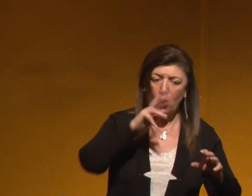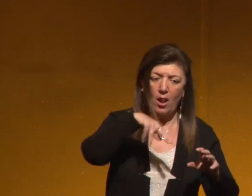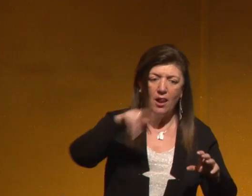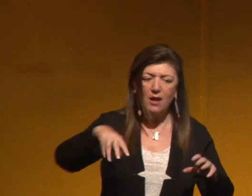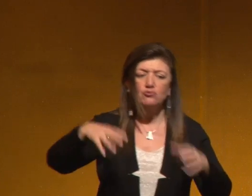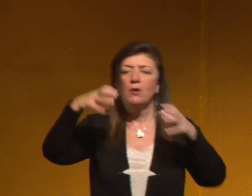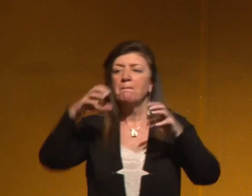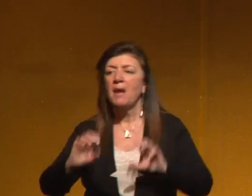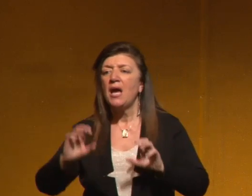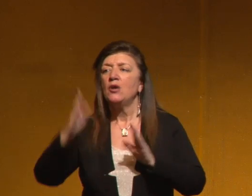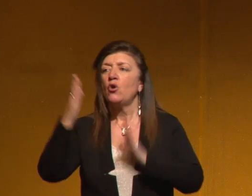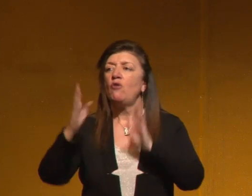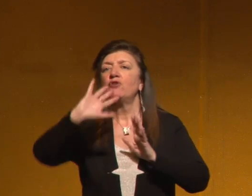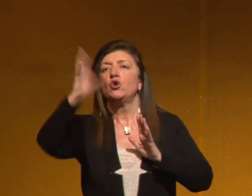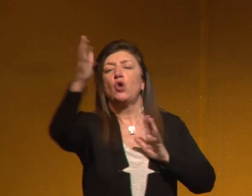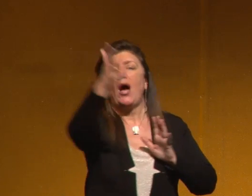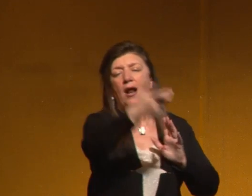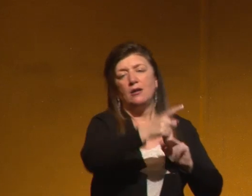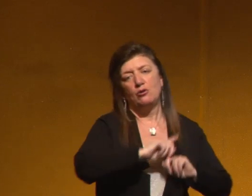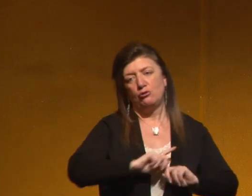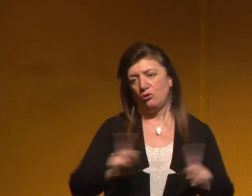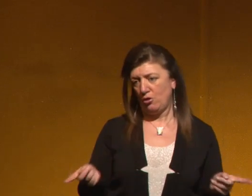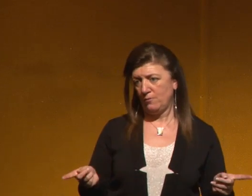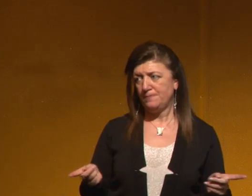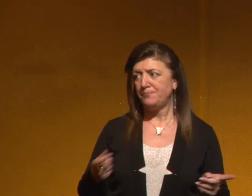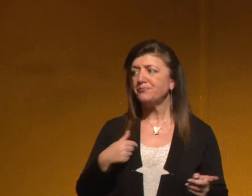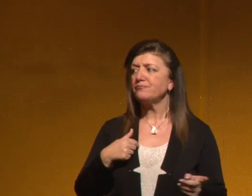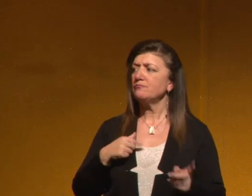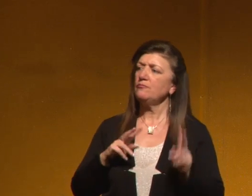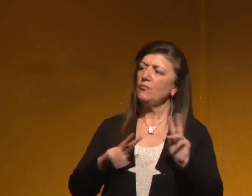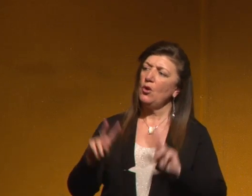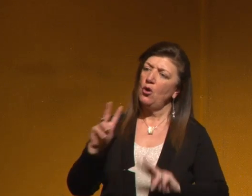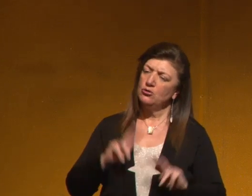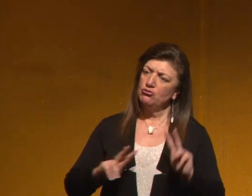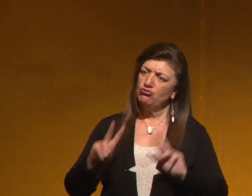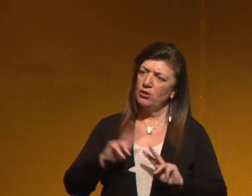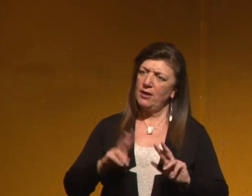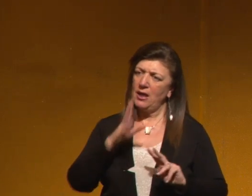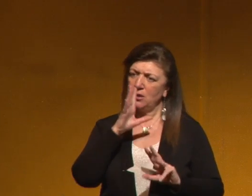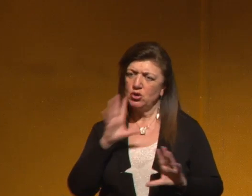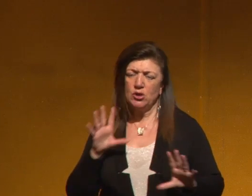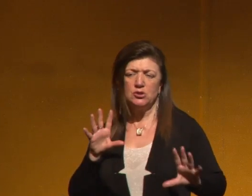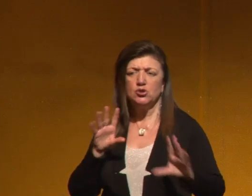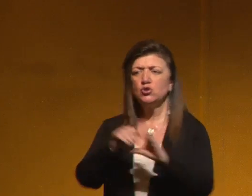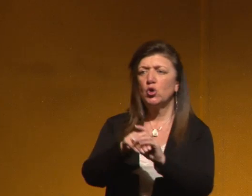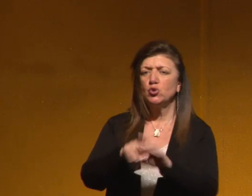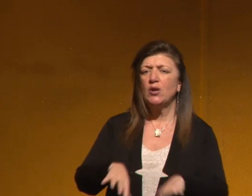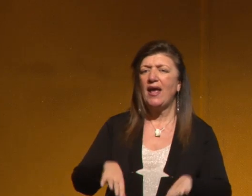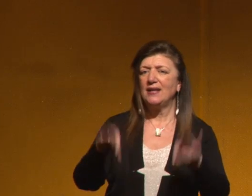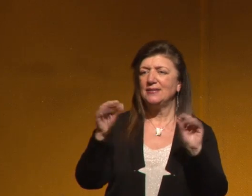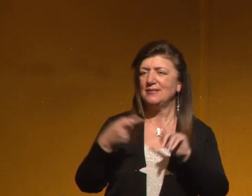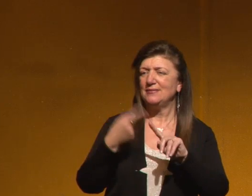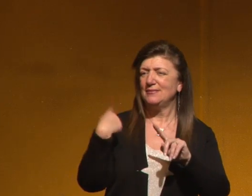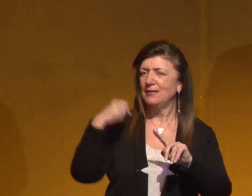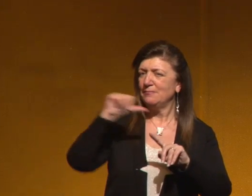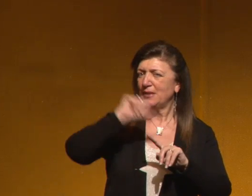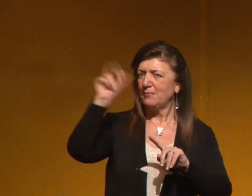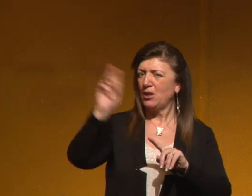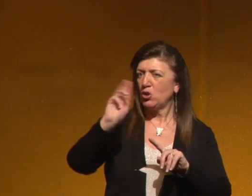e allora ogni intervento che noi facciamo quello almeno che io ho cercato di introdurre in parte d'azione ministero della domenica prima domenica